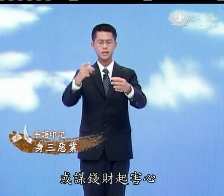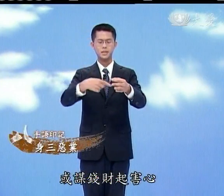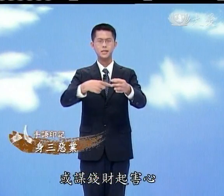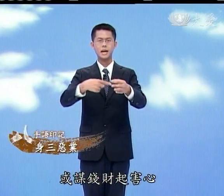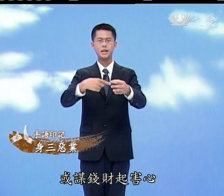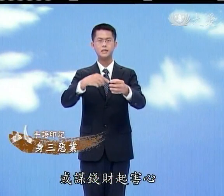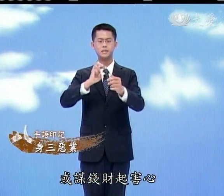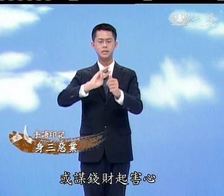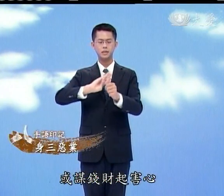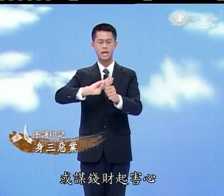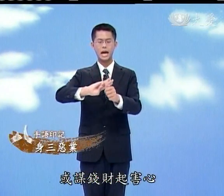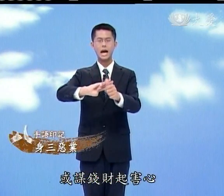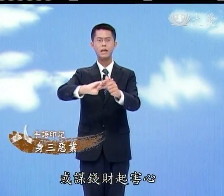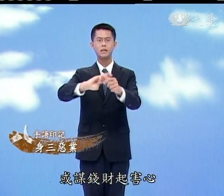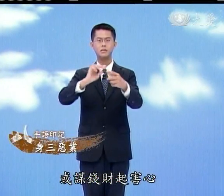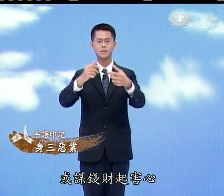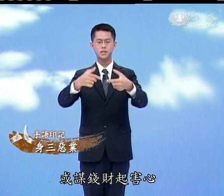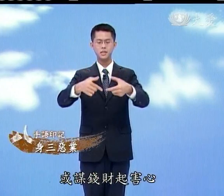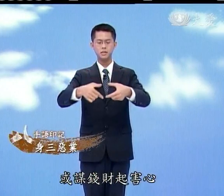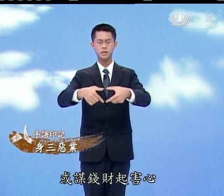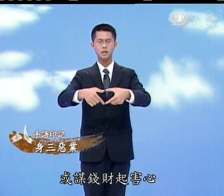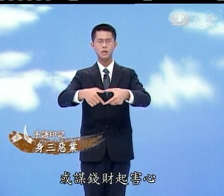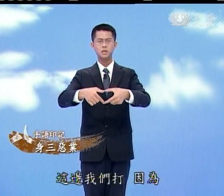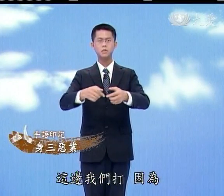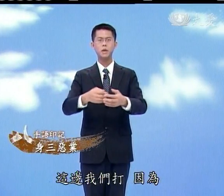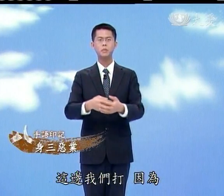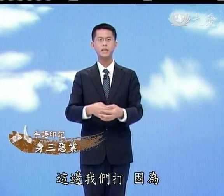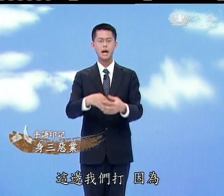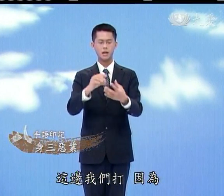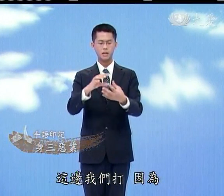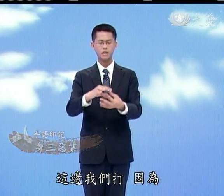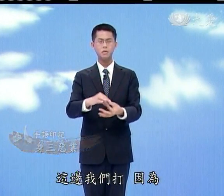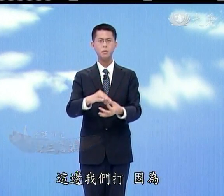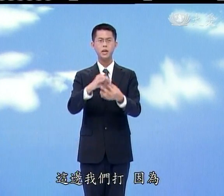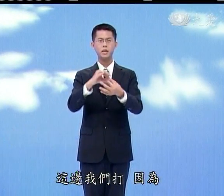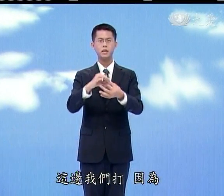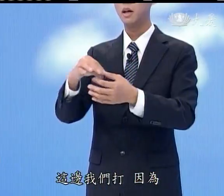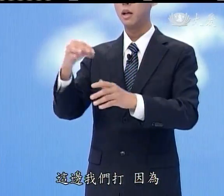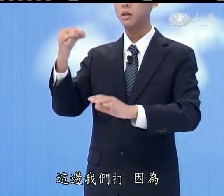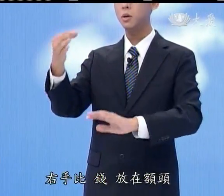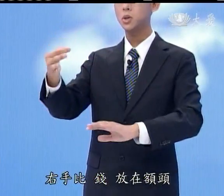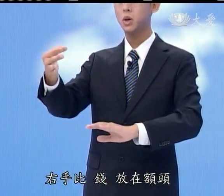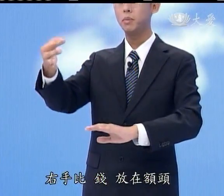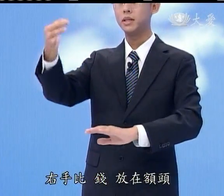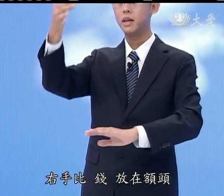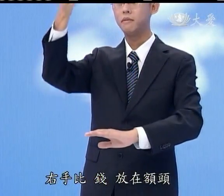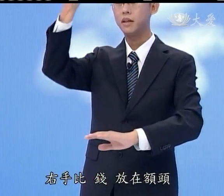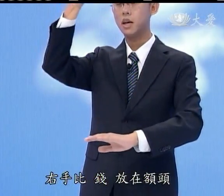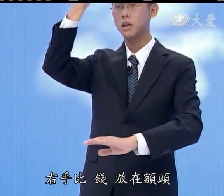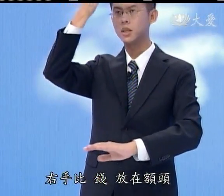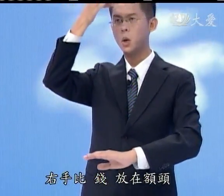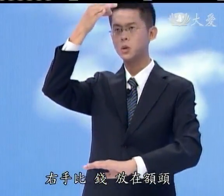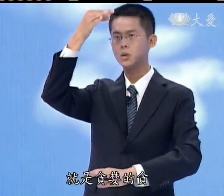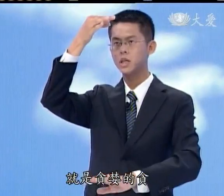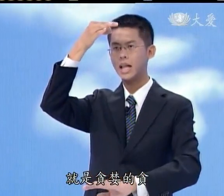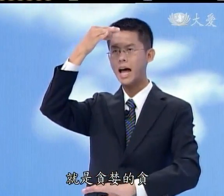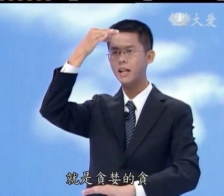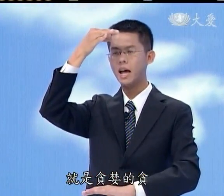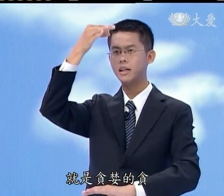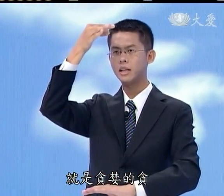钱财起害心，这边我们打因为，右手比钱放在额头，就是贪婪的